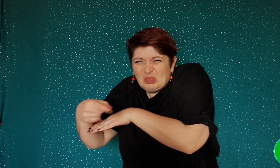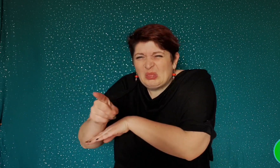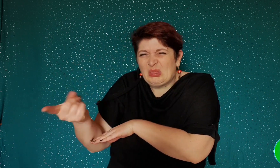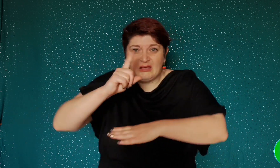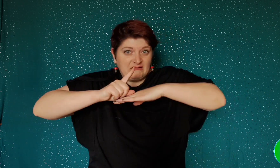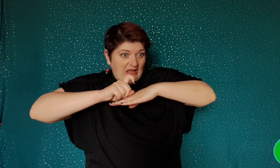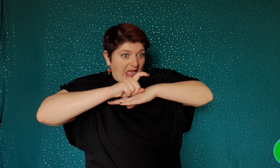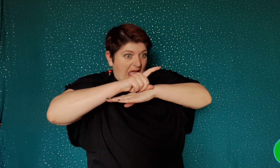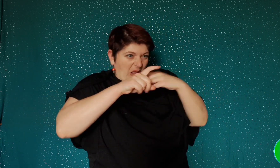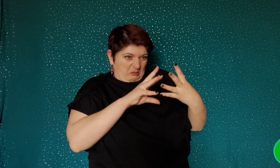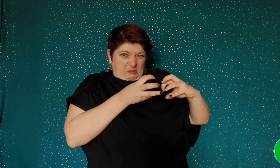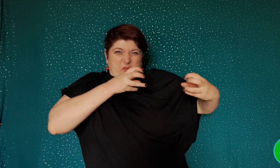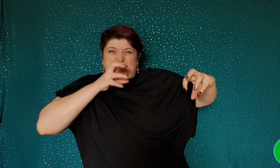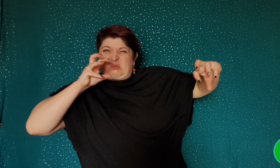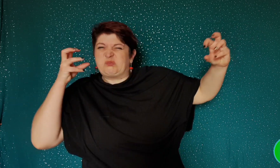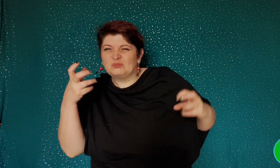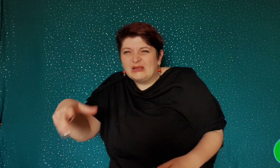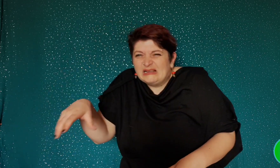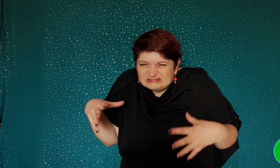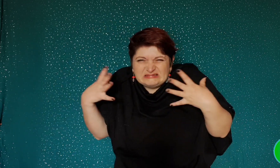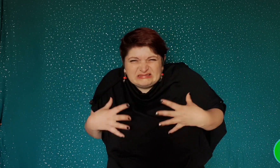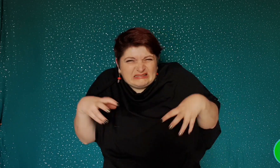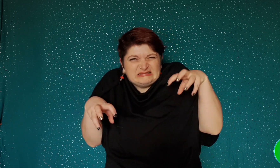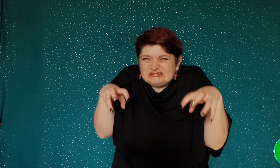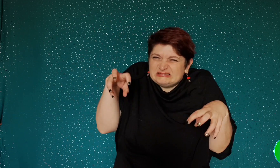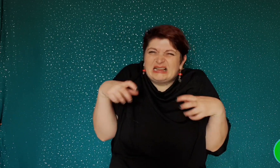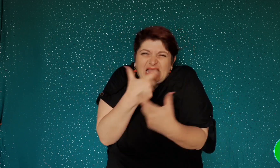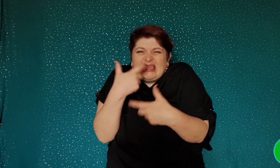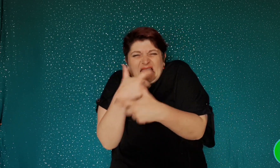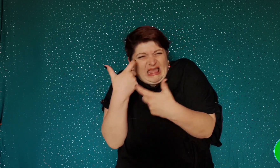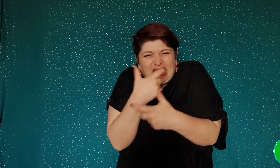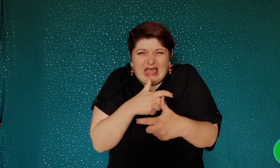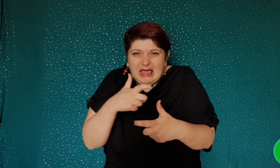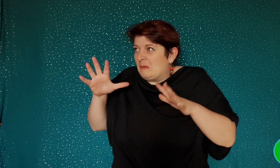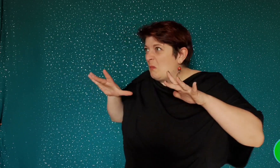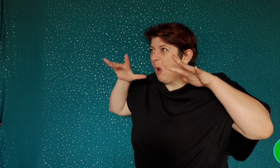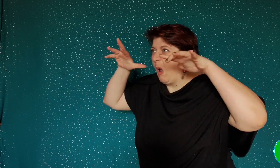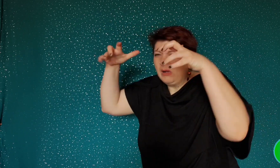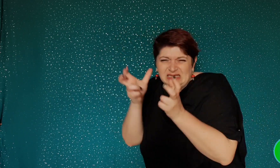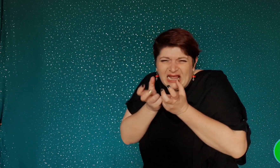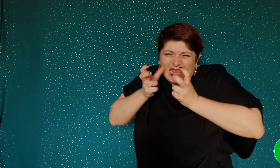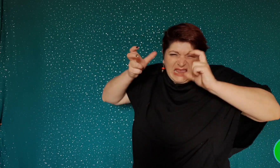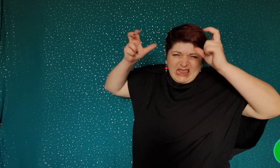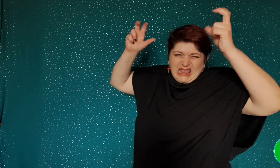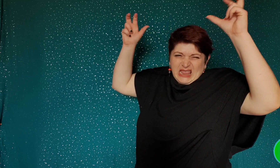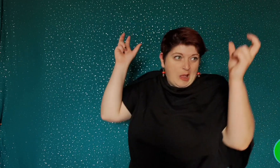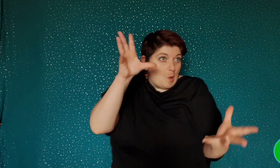rampants, des sangsues qui se tordaient, des scélérats qui rigolaient, des créatures qui criaient,